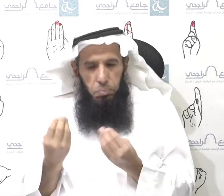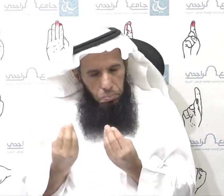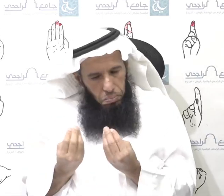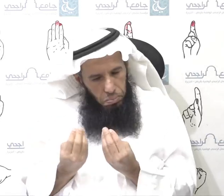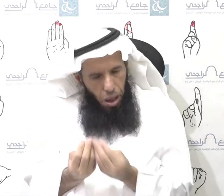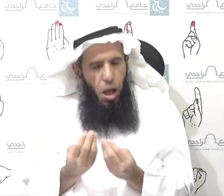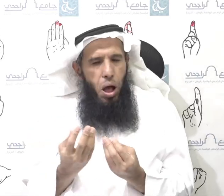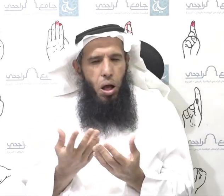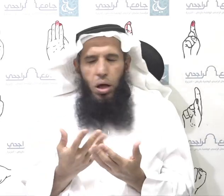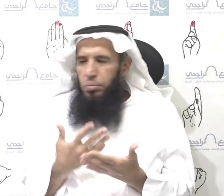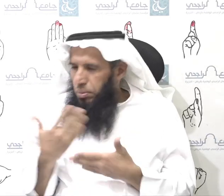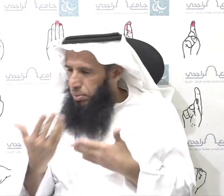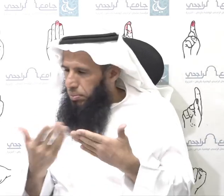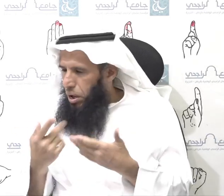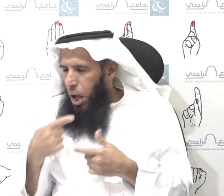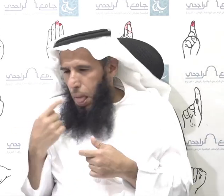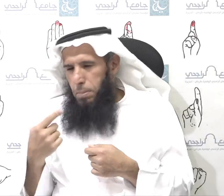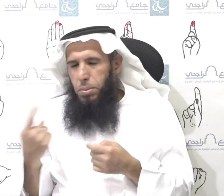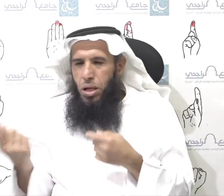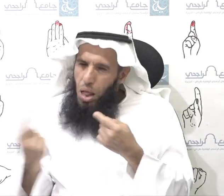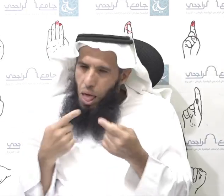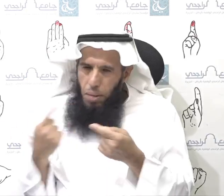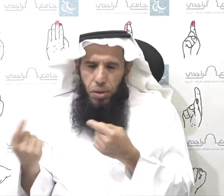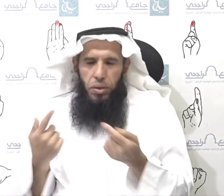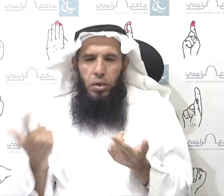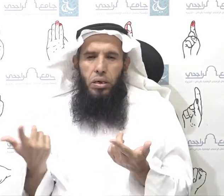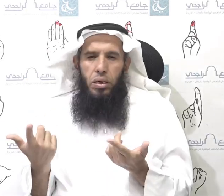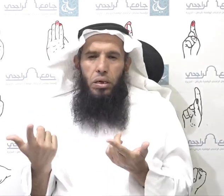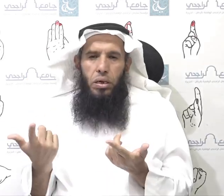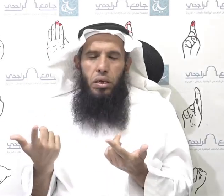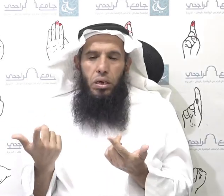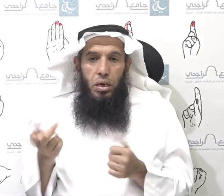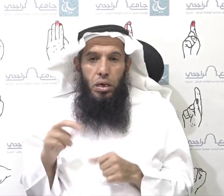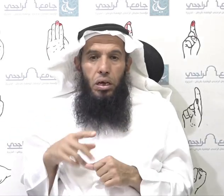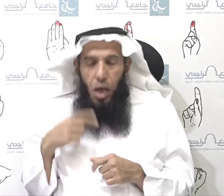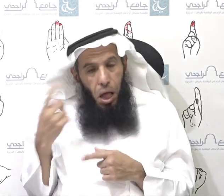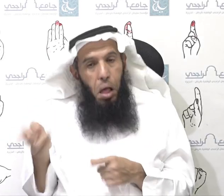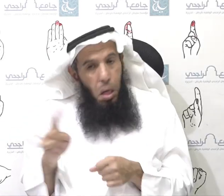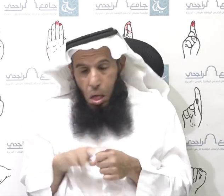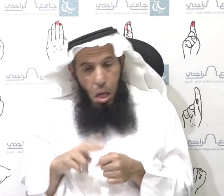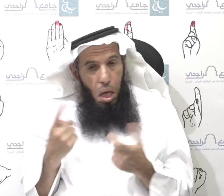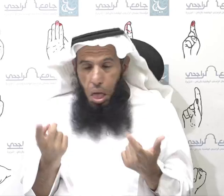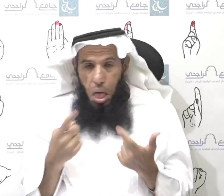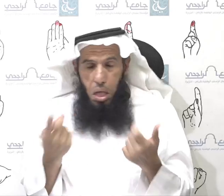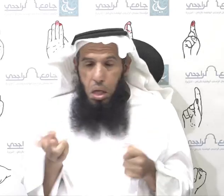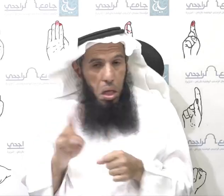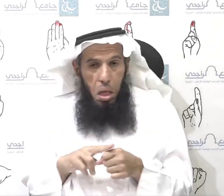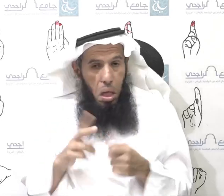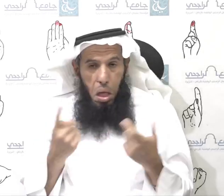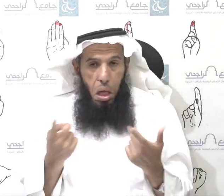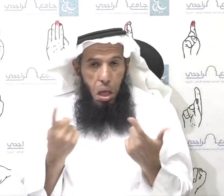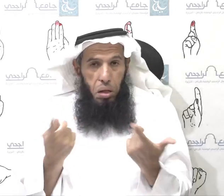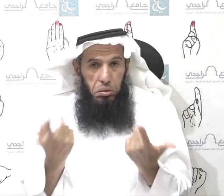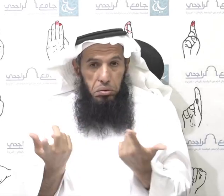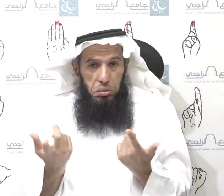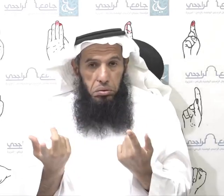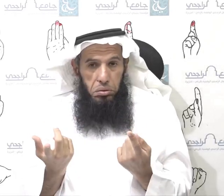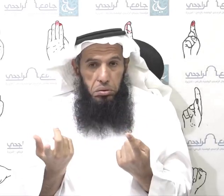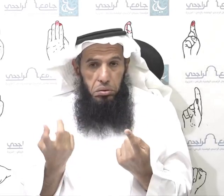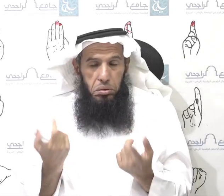نؤانسهم ونسمع أحاديثهم، وإن تكررت ثم تكررت ثم تكررت فكن أيها الابن كأنك